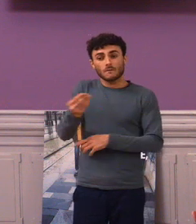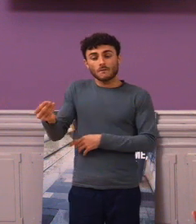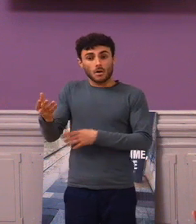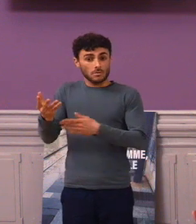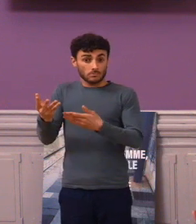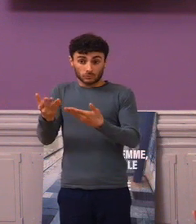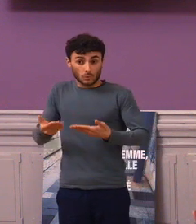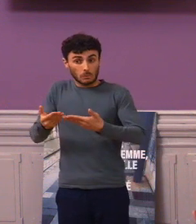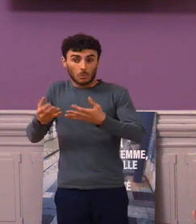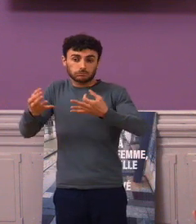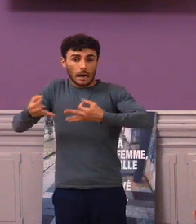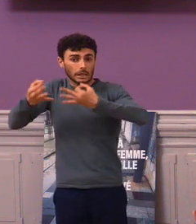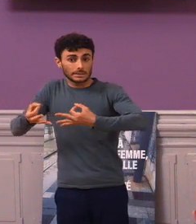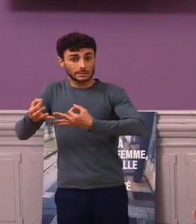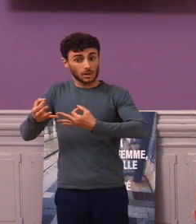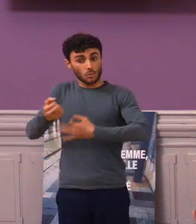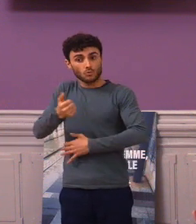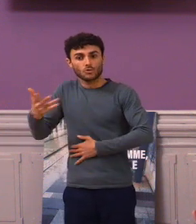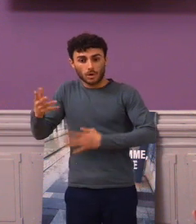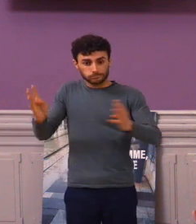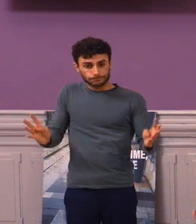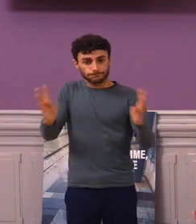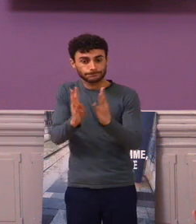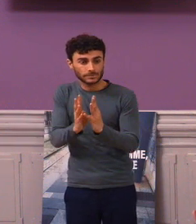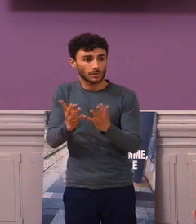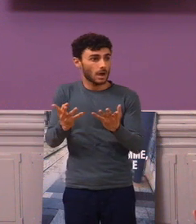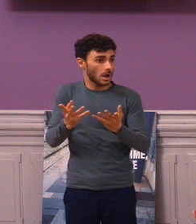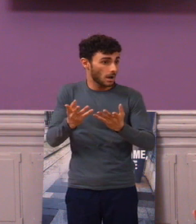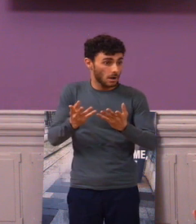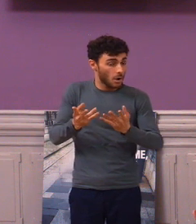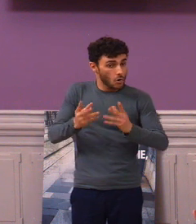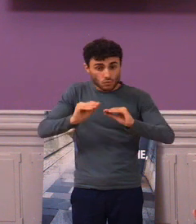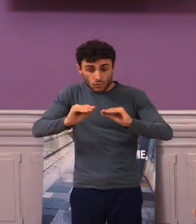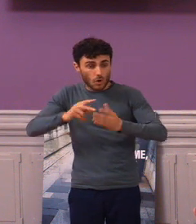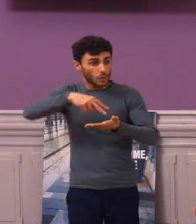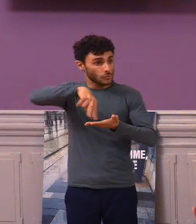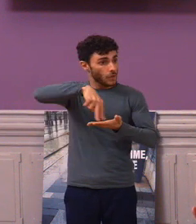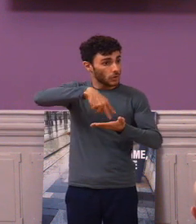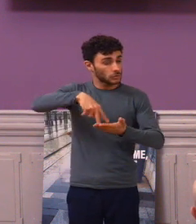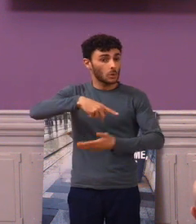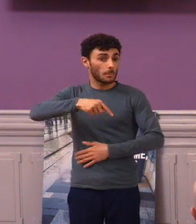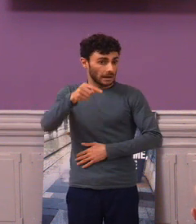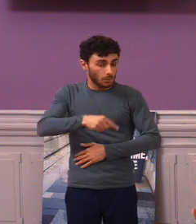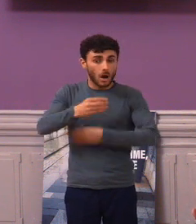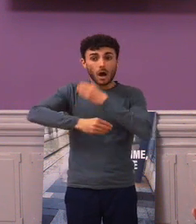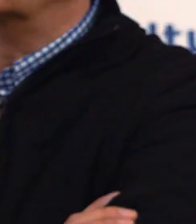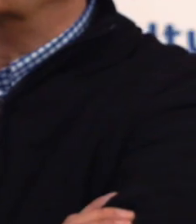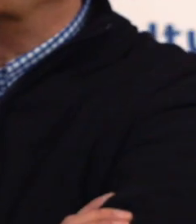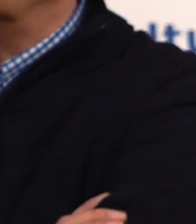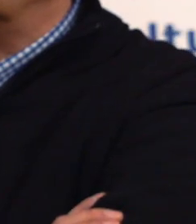on partage ensemble avec des séances de danse obligatoire et soit des séances de percussion sur la deuxième partie de l'année soit des sens de vous